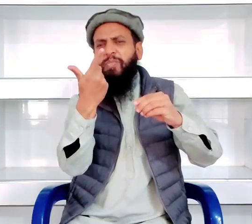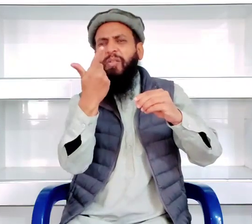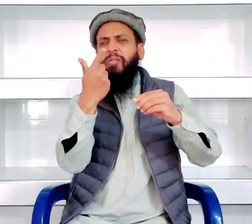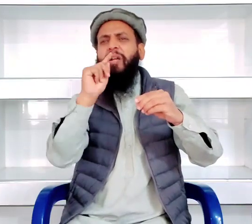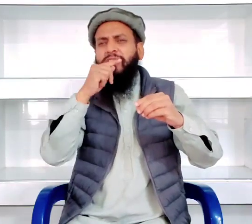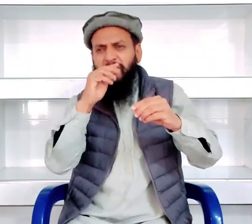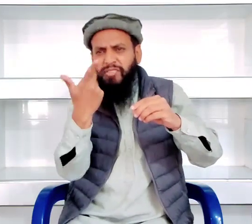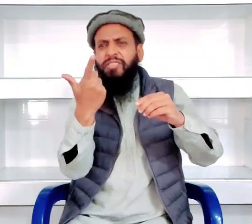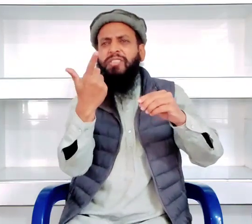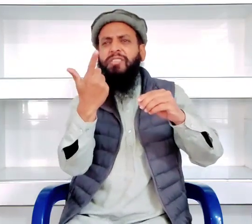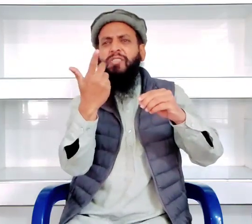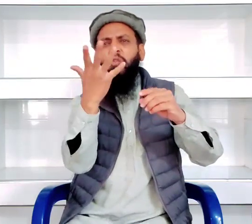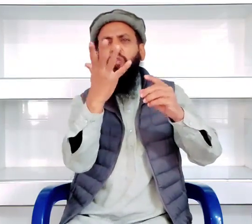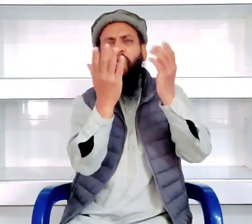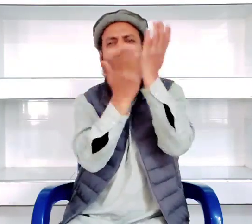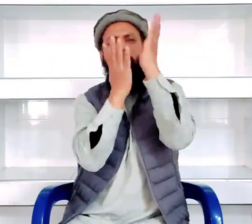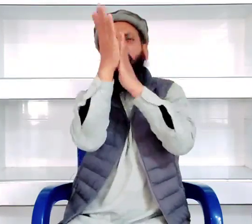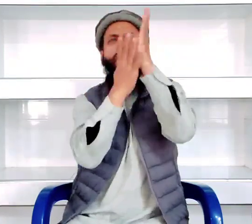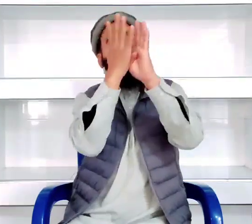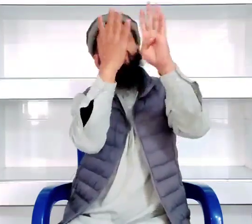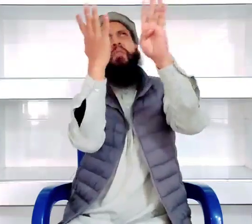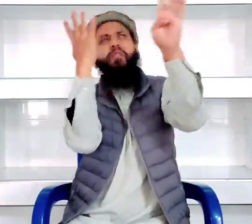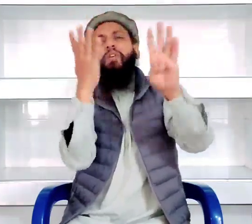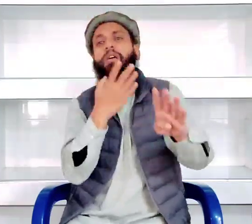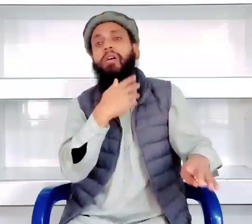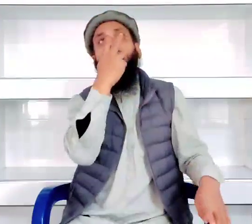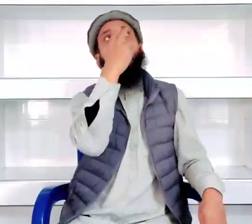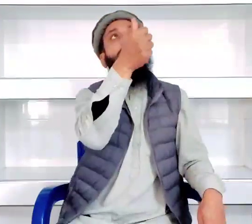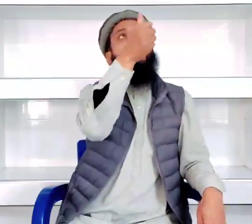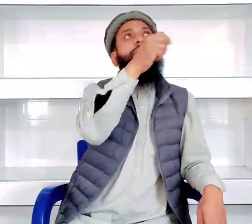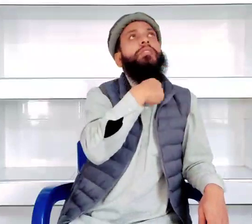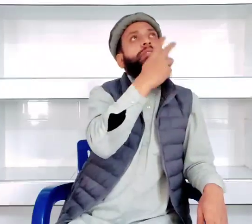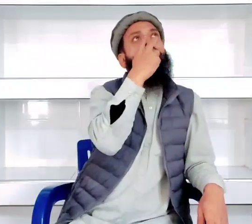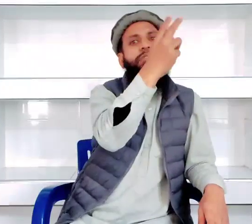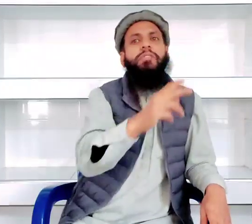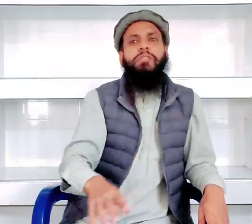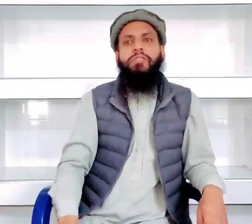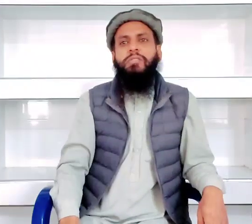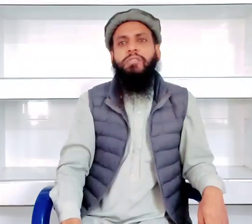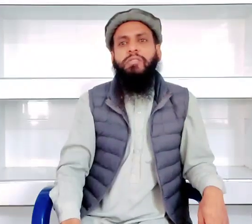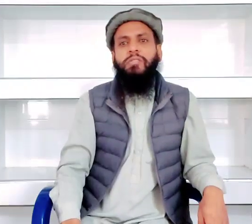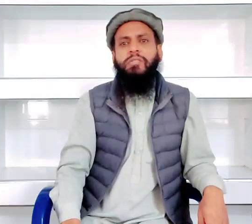لے جڑی چیز نو کئی مار لے گا او بیٹھے تے میں او تے سیو کر دینا مختلف ریٹا دی چیزاں